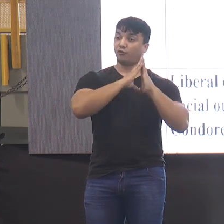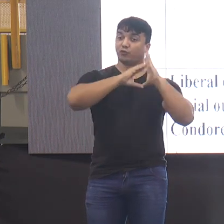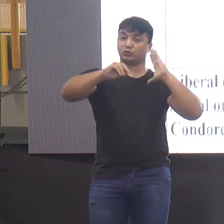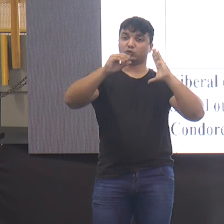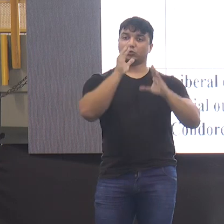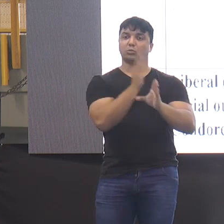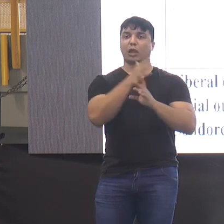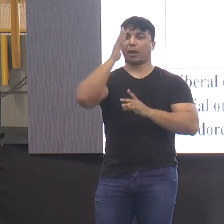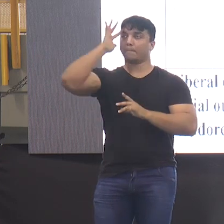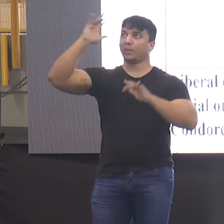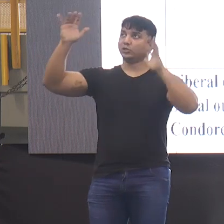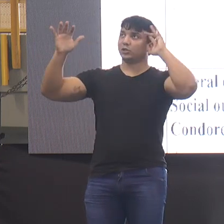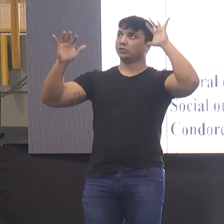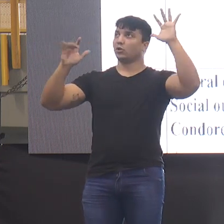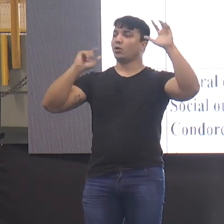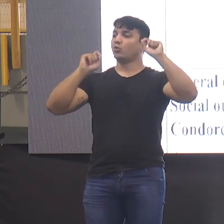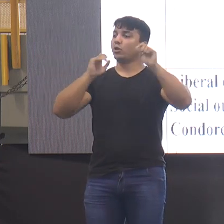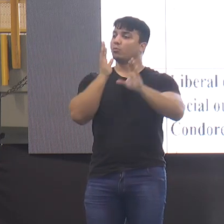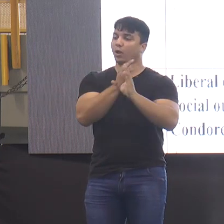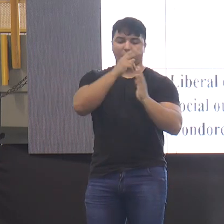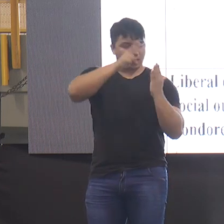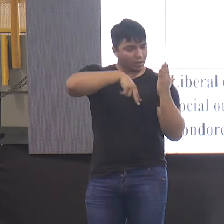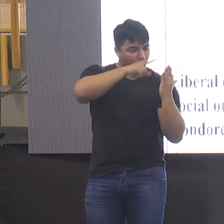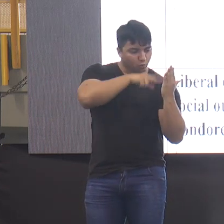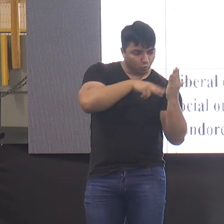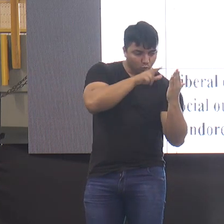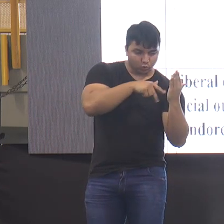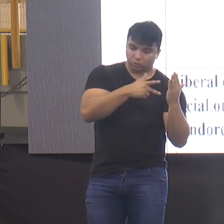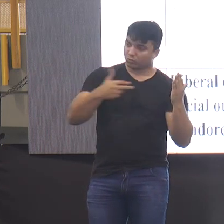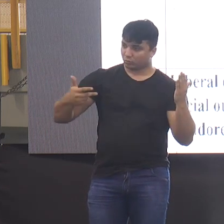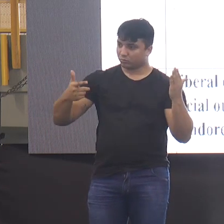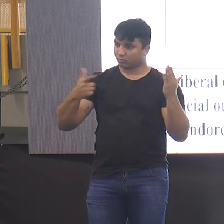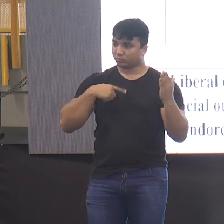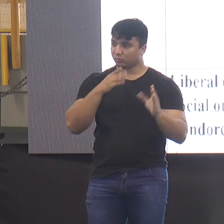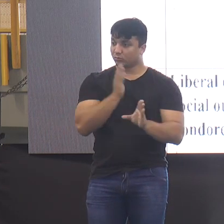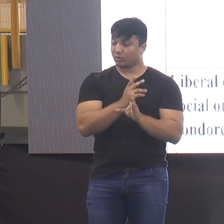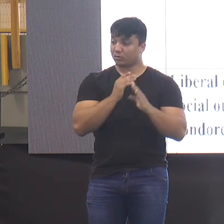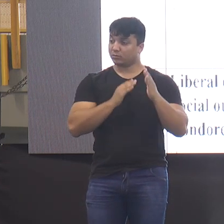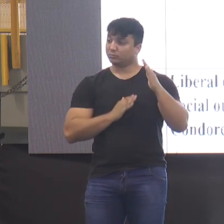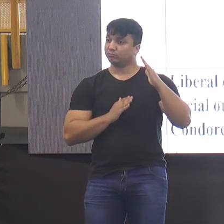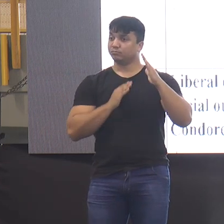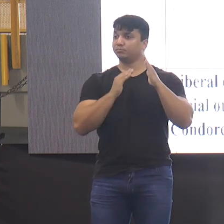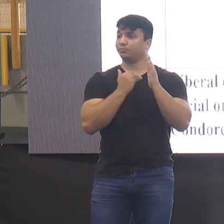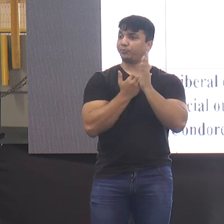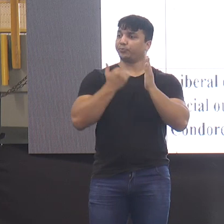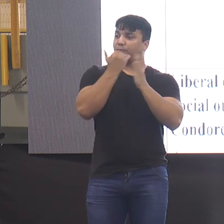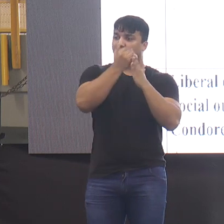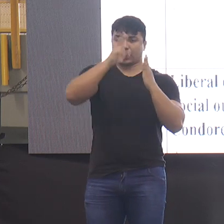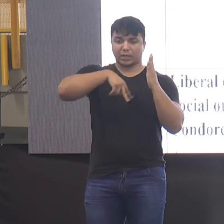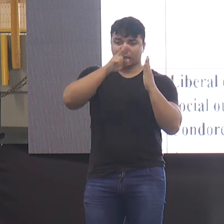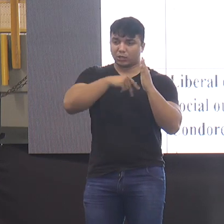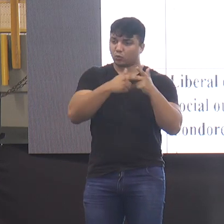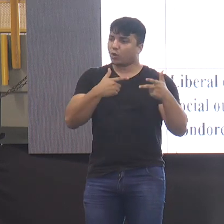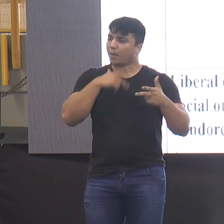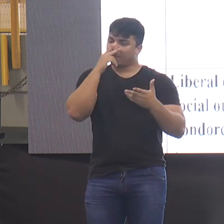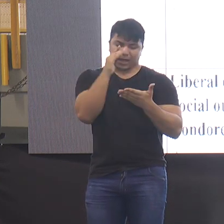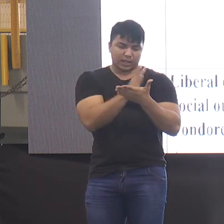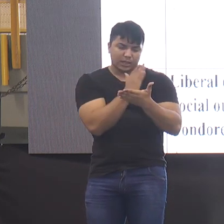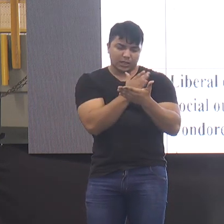pela imaginação, era pela leitura. O ultrarromântico se entregava à leitura de livros de